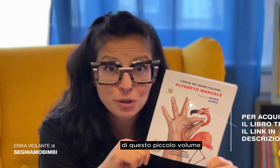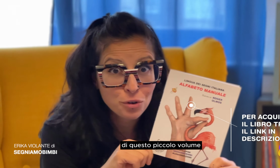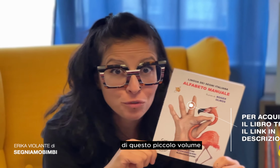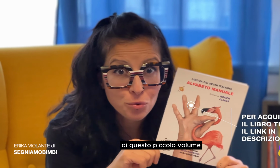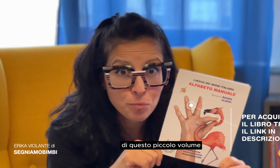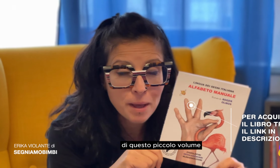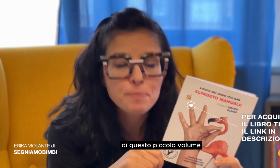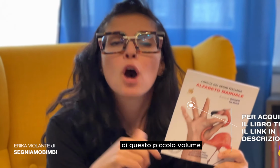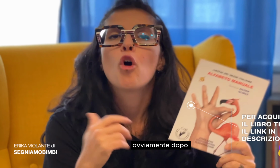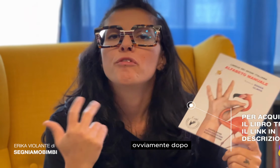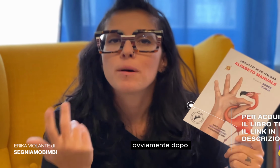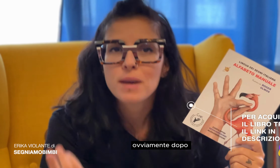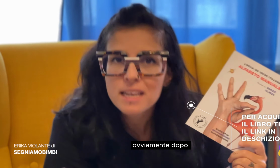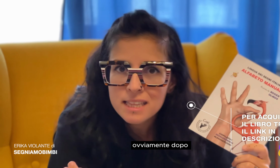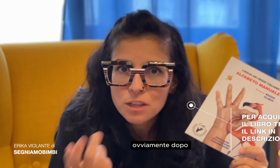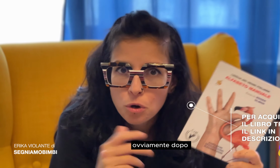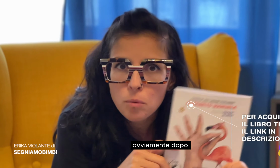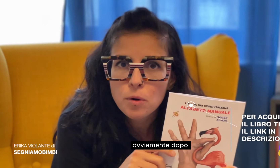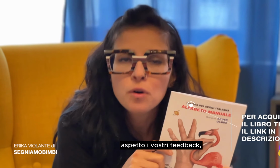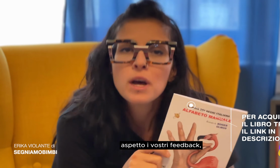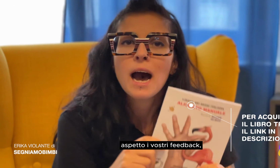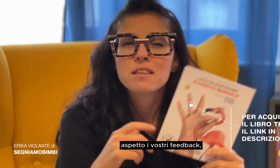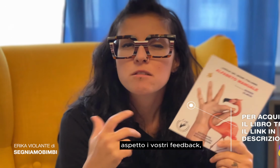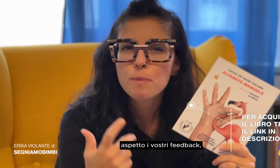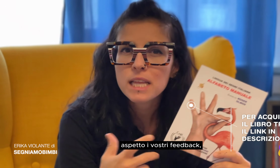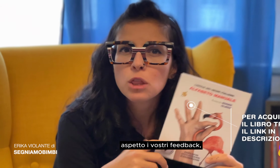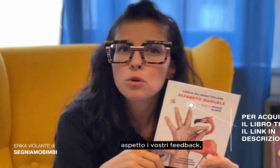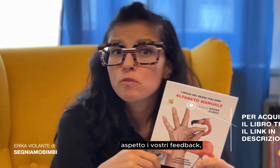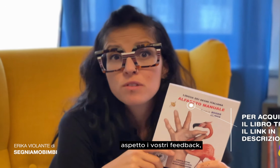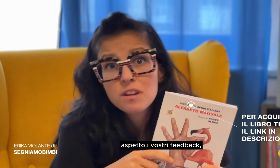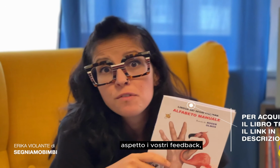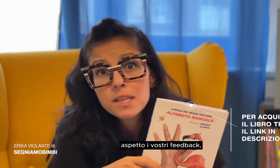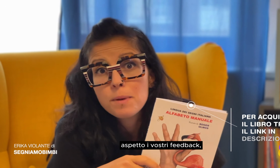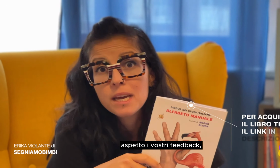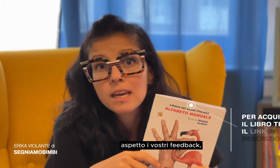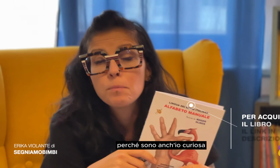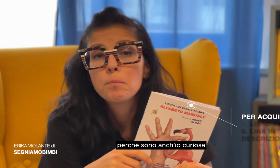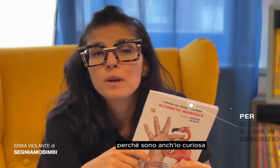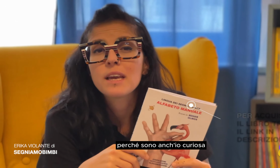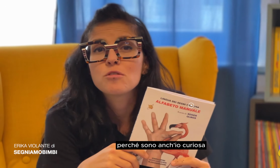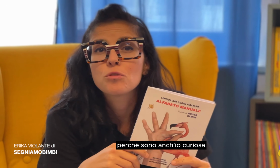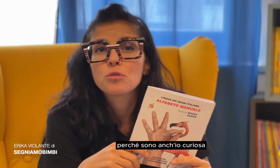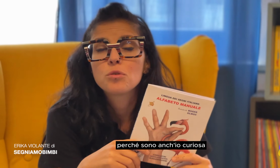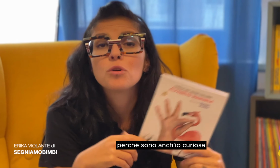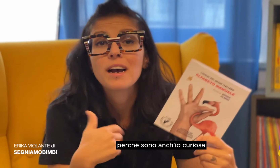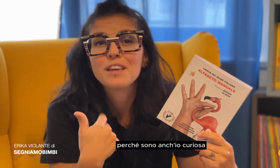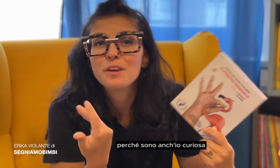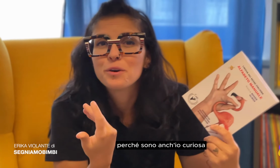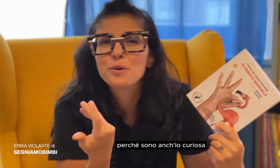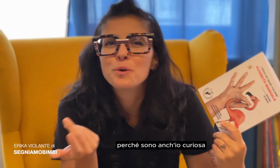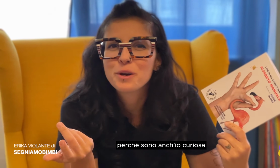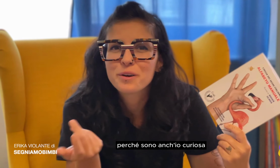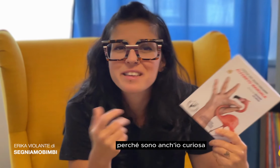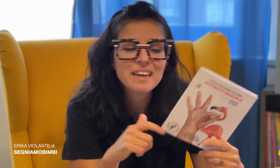piccolo volume. Ovviamente dopo aspetto i vostri feedback, perché sono anch'io curiosa